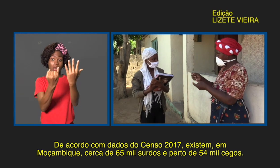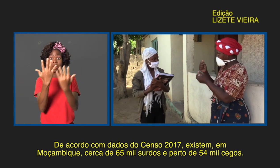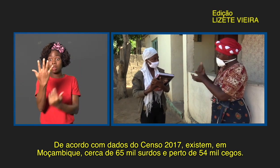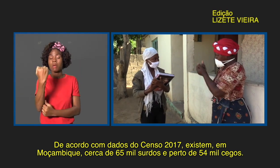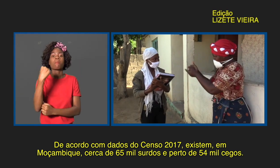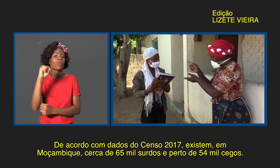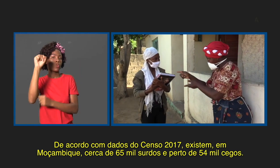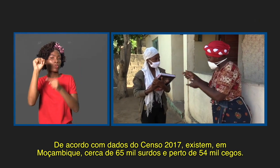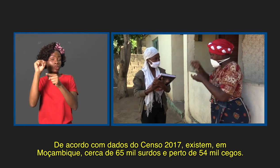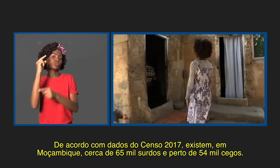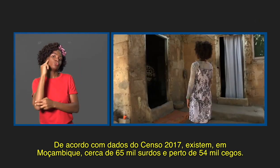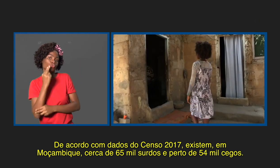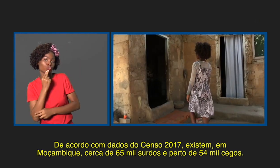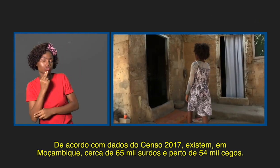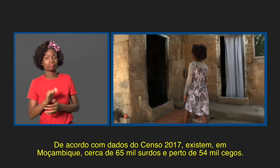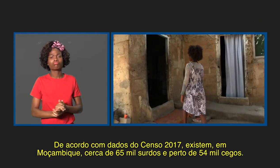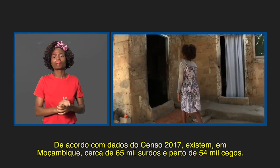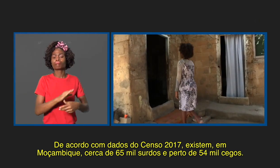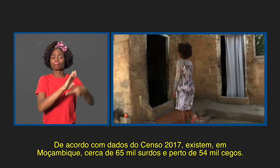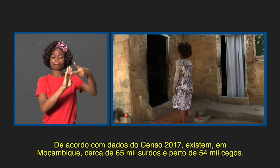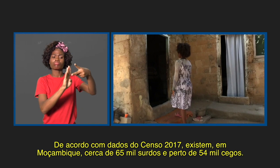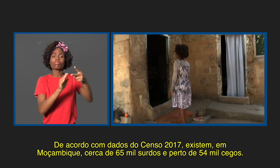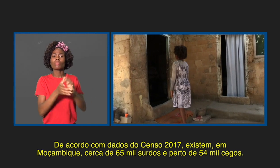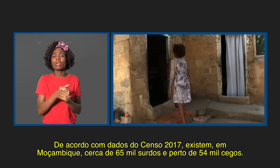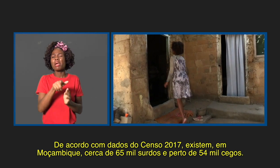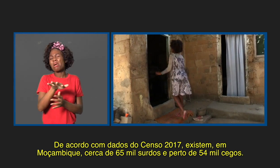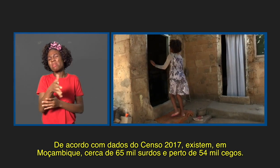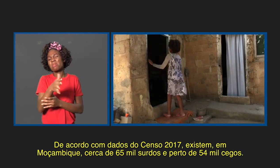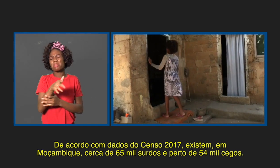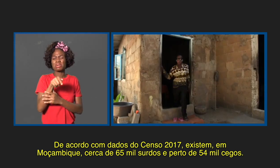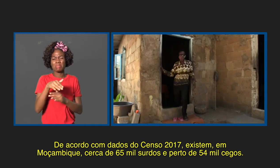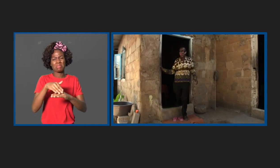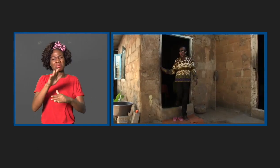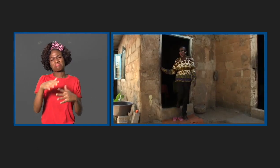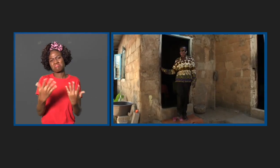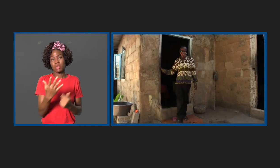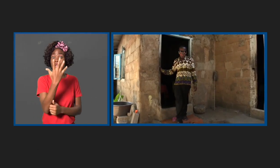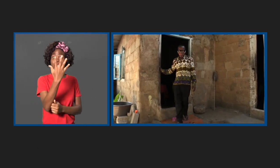mil surdos e cerca de 54 mil cegos.